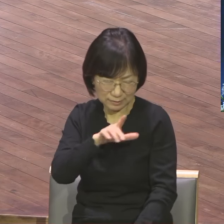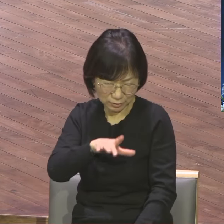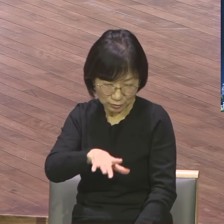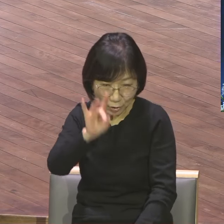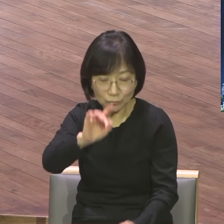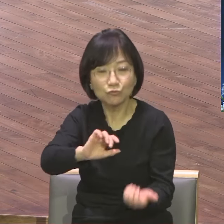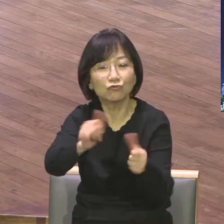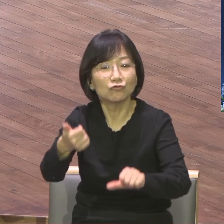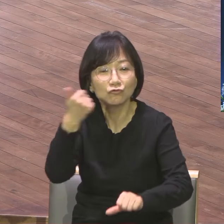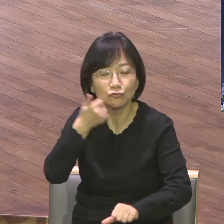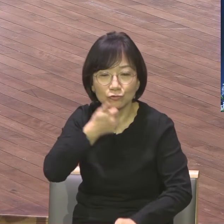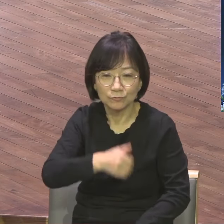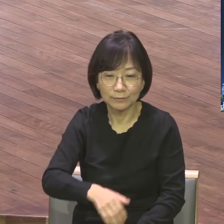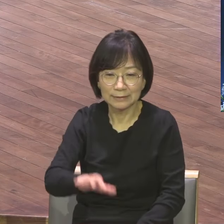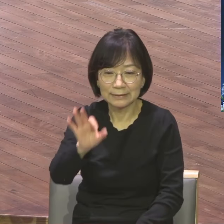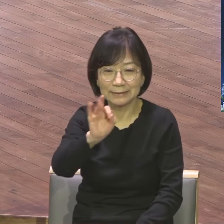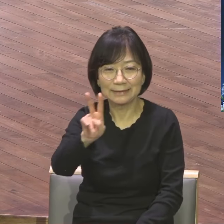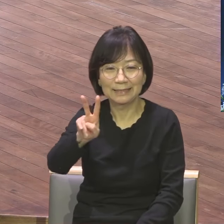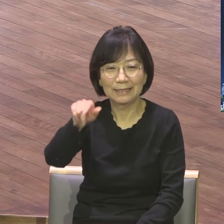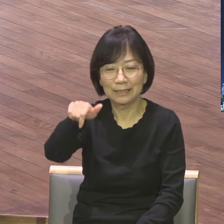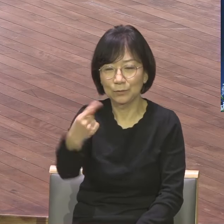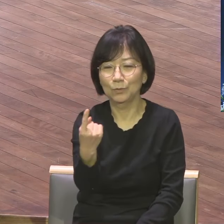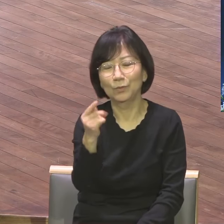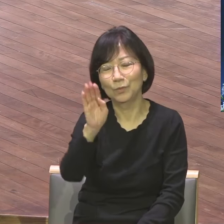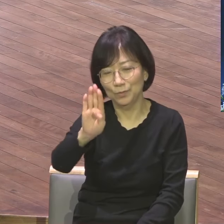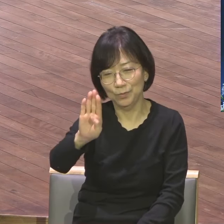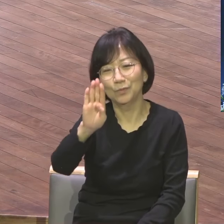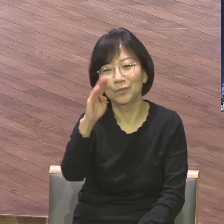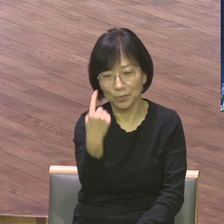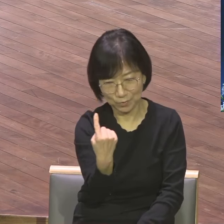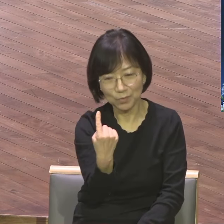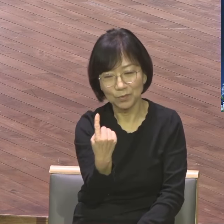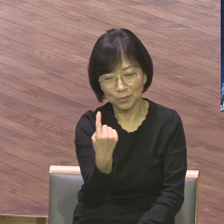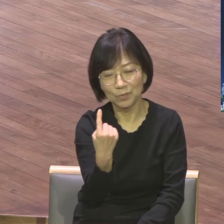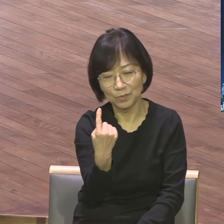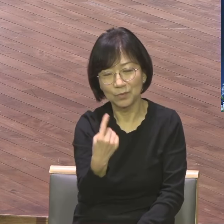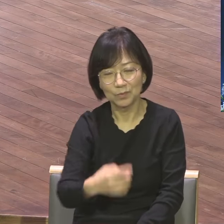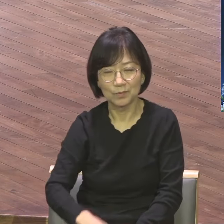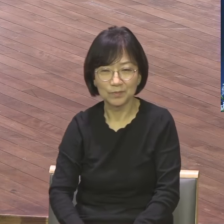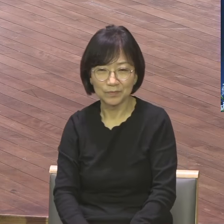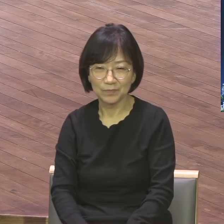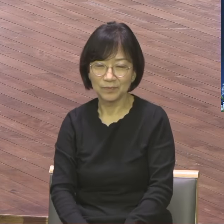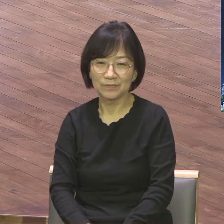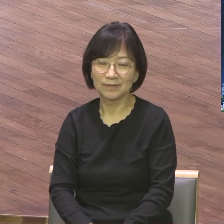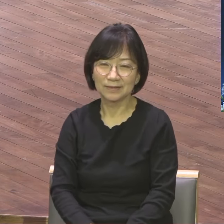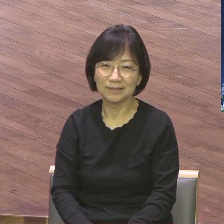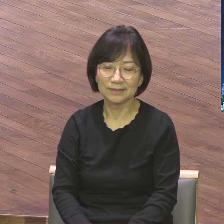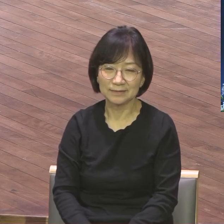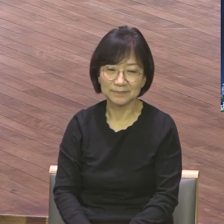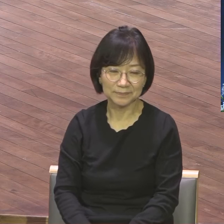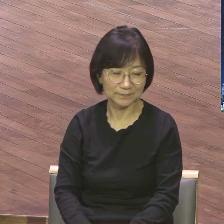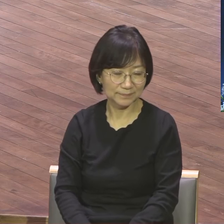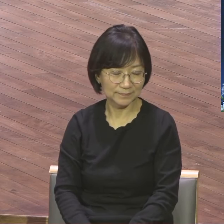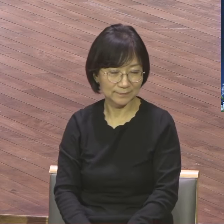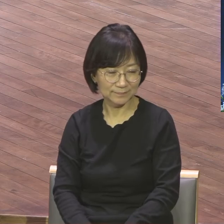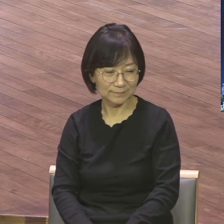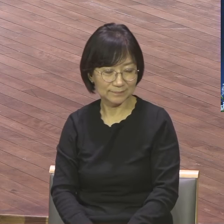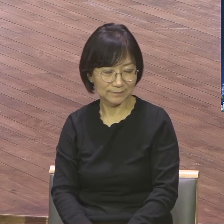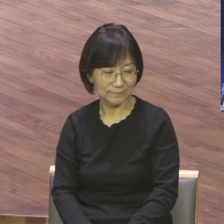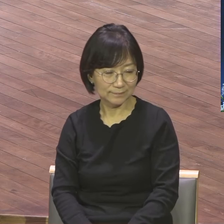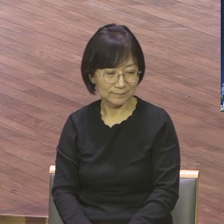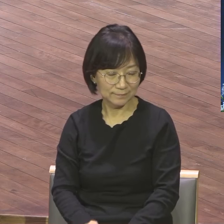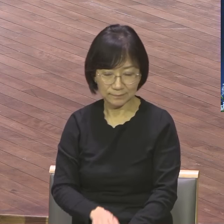14년이 지난 시점입니다. 여러분, 14년 동안 얼마나 엄청난 붕의 역사가